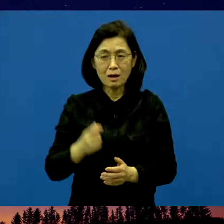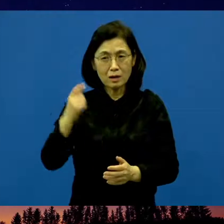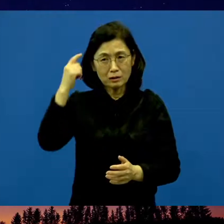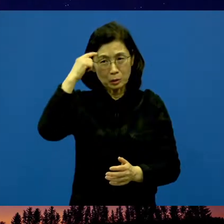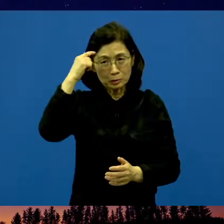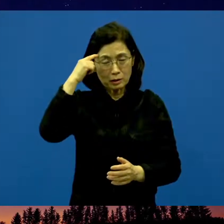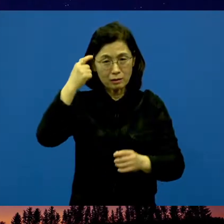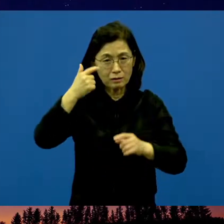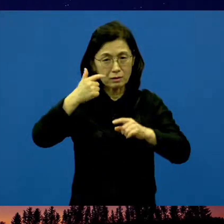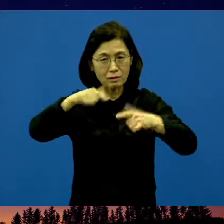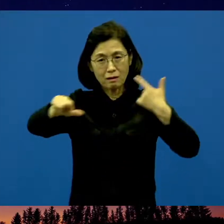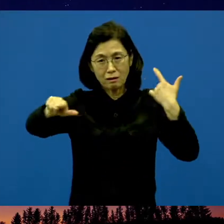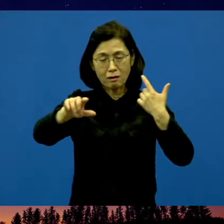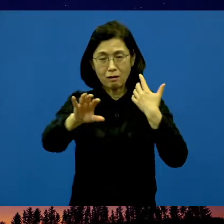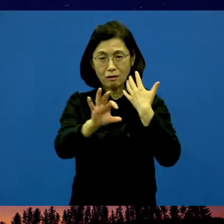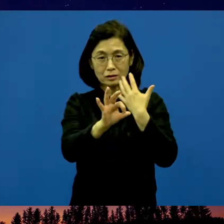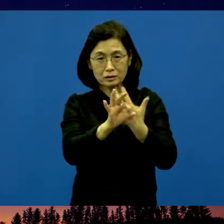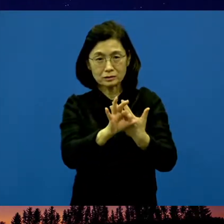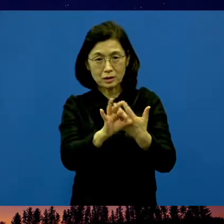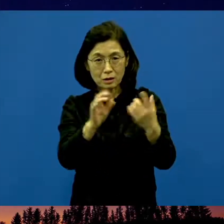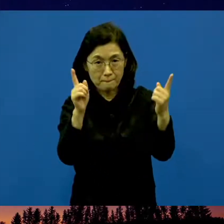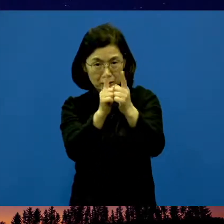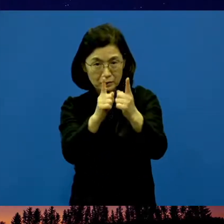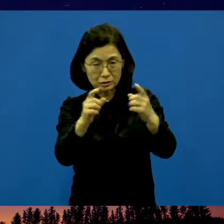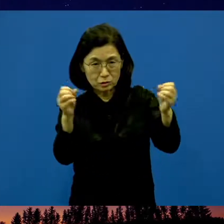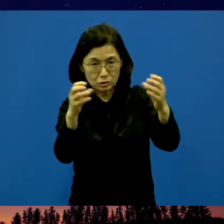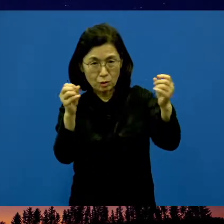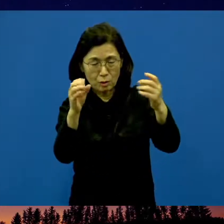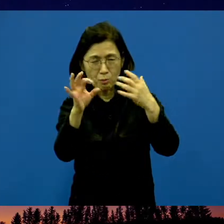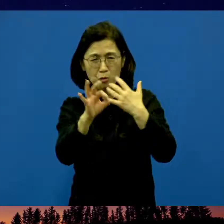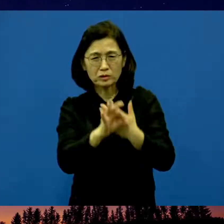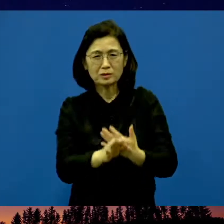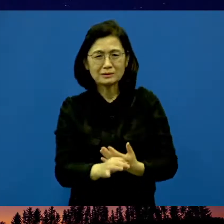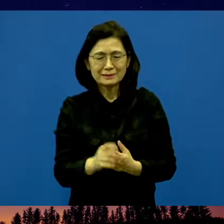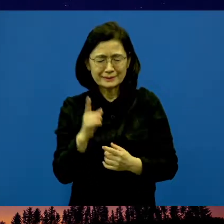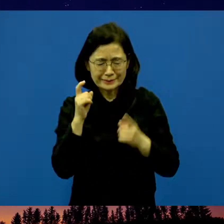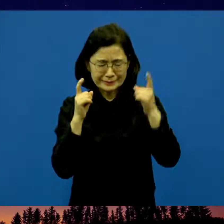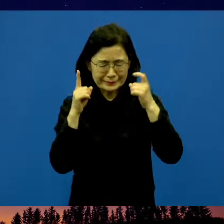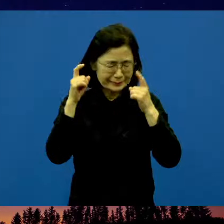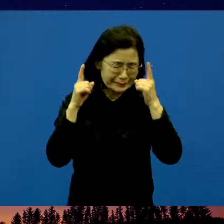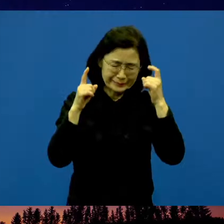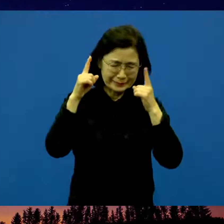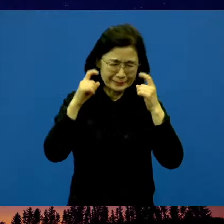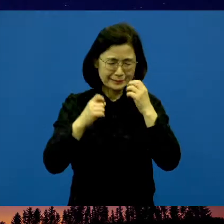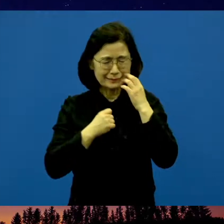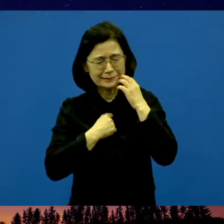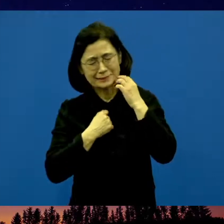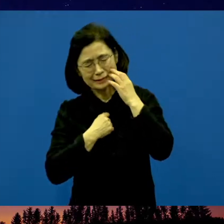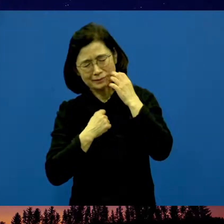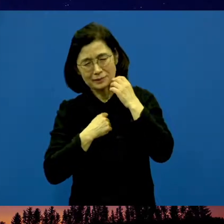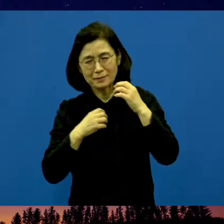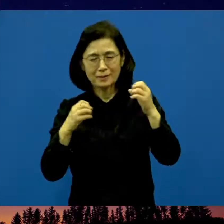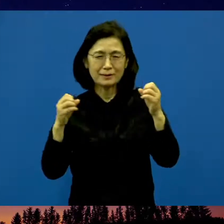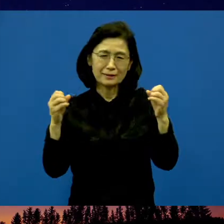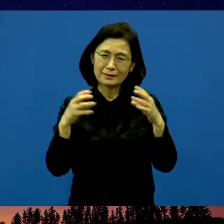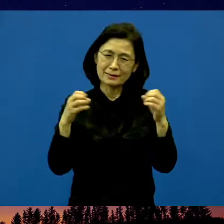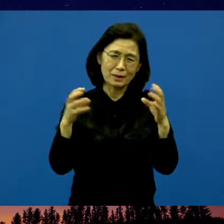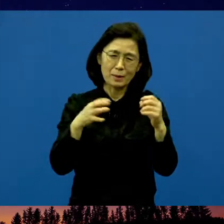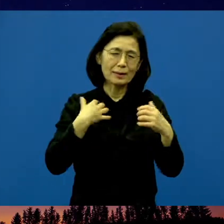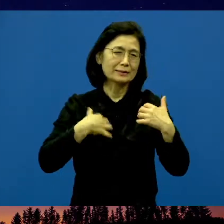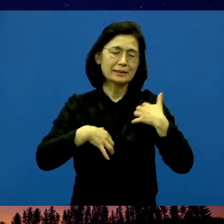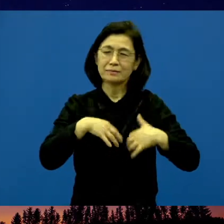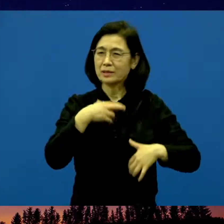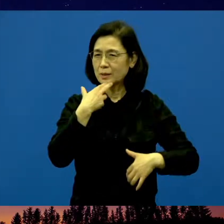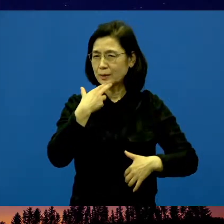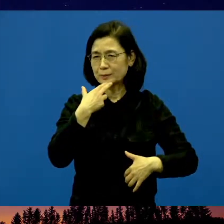시간이 잘 안 가요. 할 말이 별로 없어요. 왜 그렇습니까? 갭이 너무 크기 때문에. 대화의 공통분모가 별로